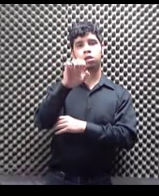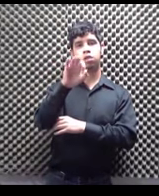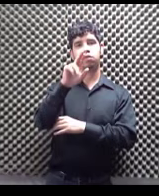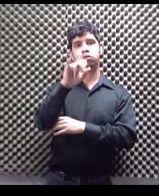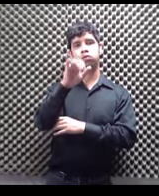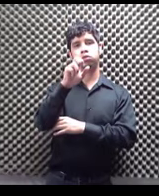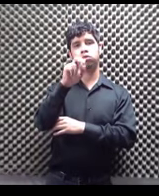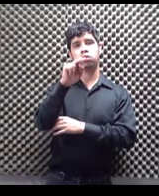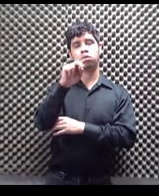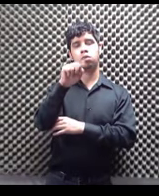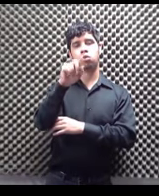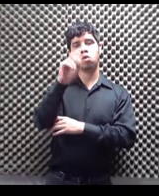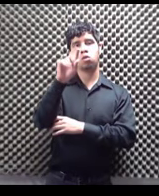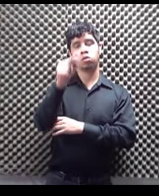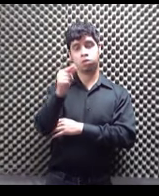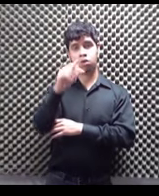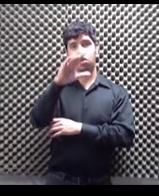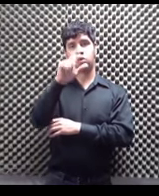artefusion.org,